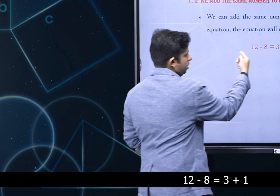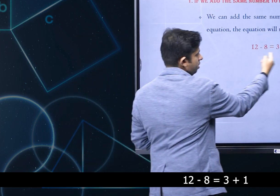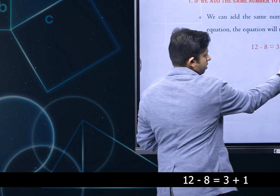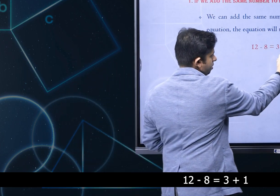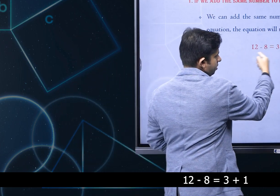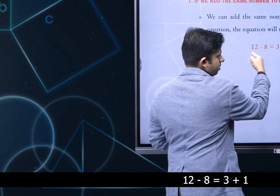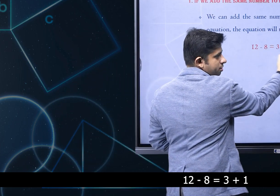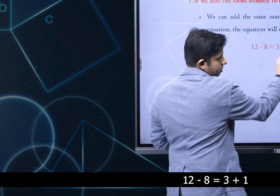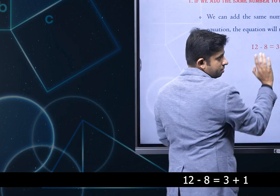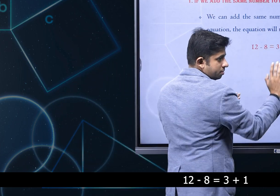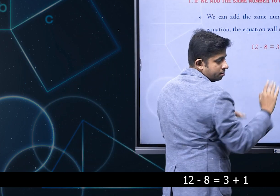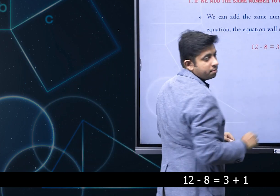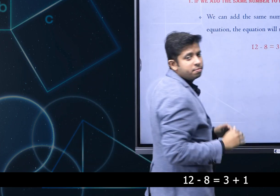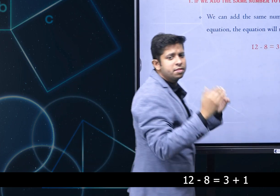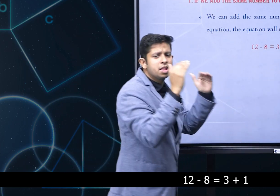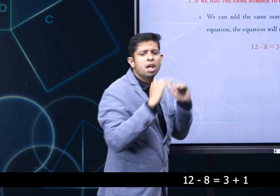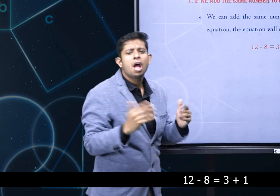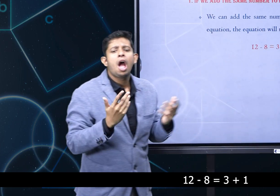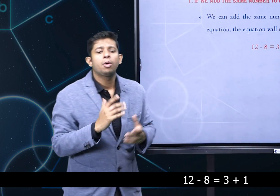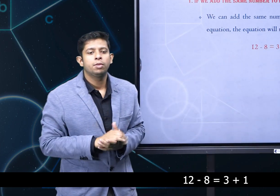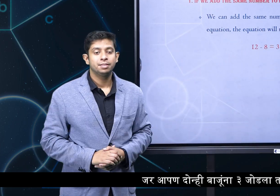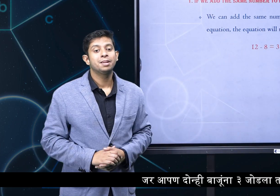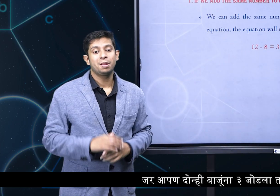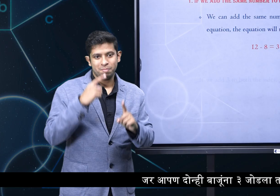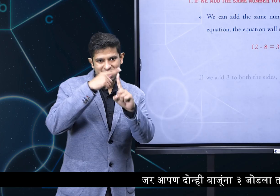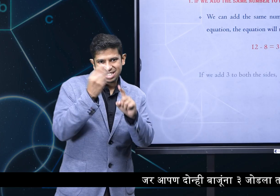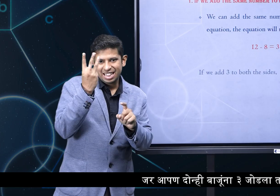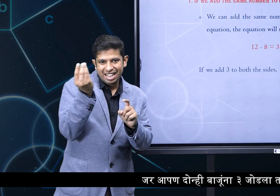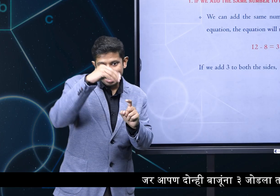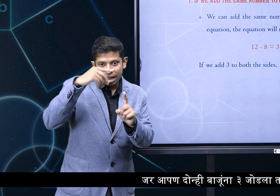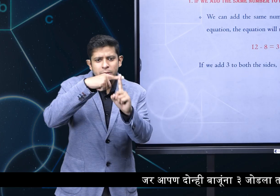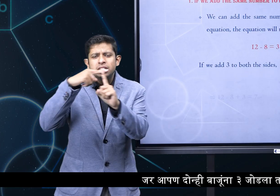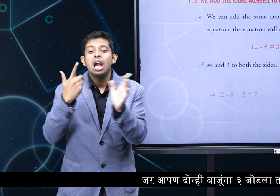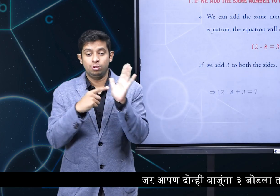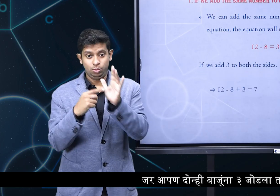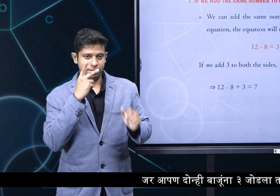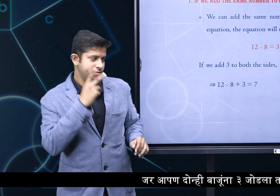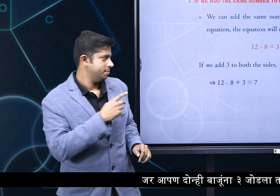12 - 8 = 3 + 1. जर आपण दोन्ही बाजूंना 3 जोडला तर